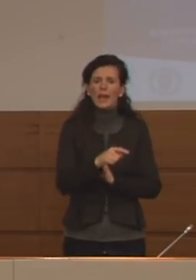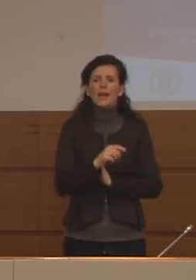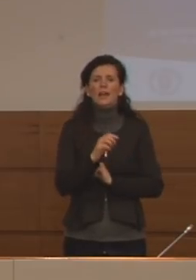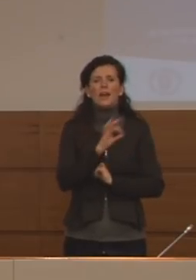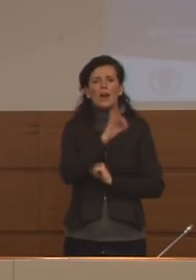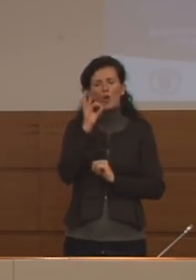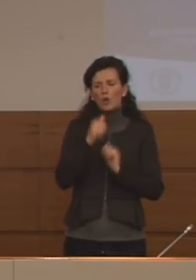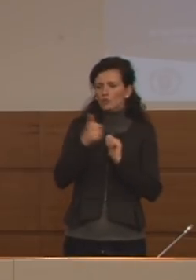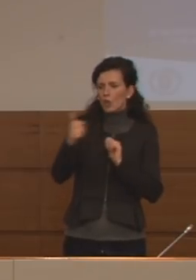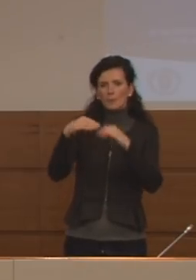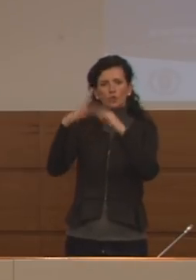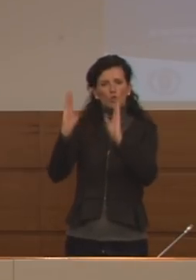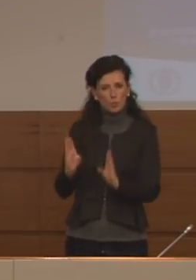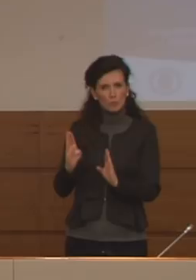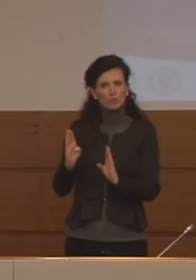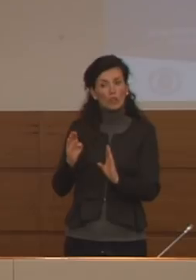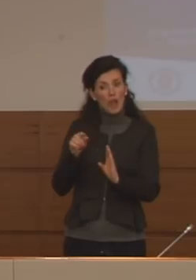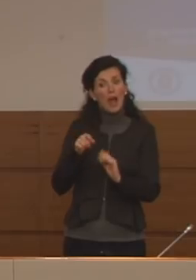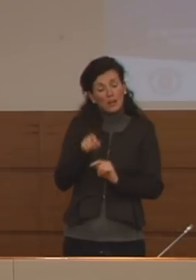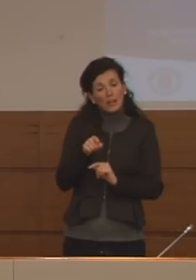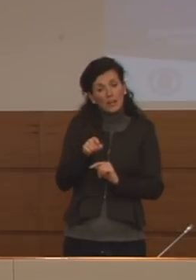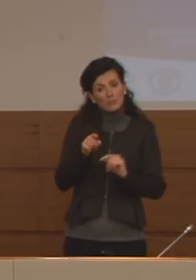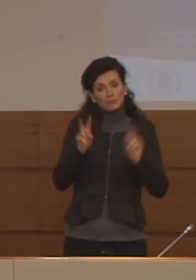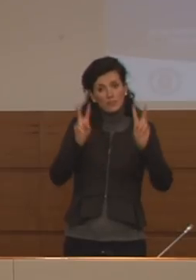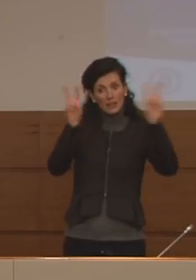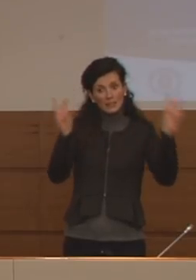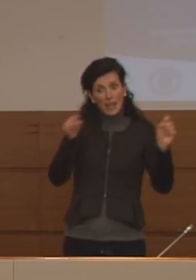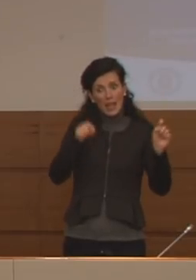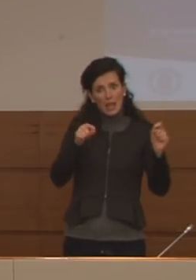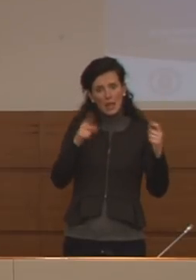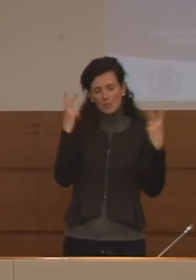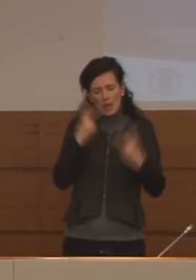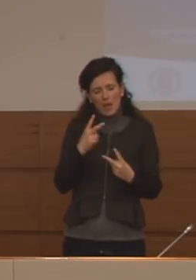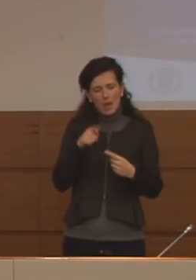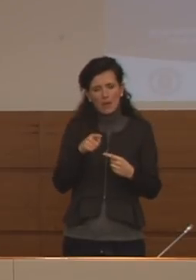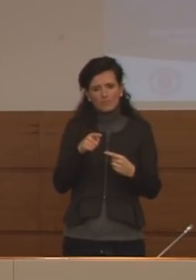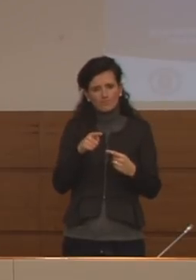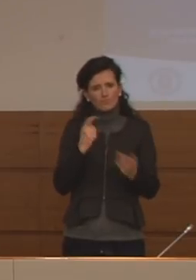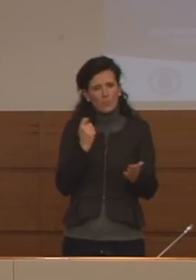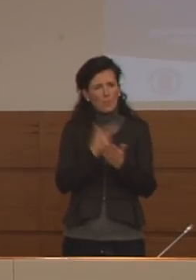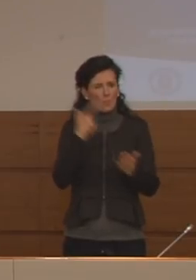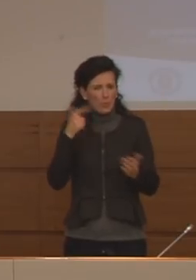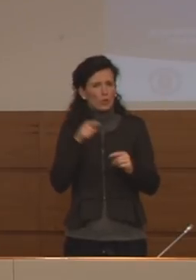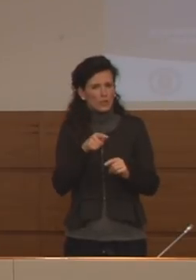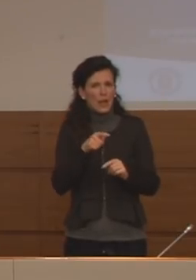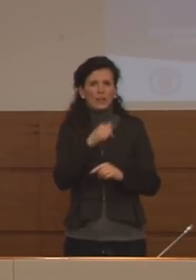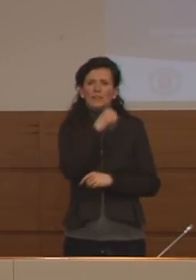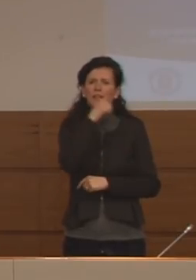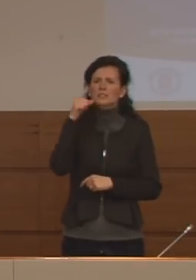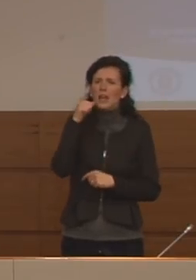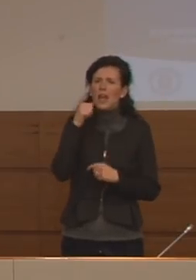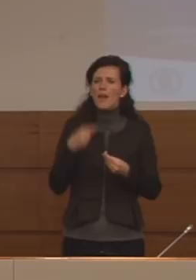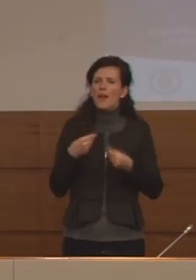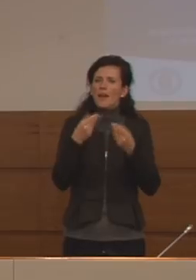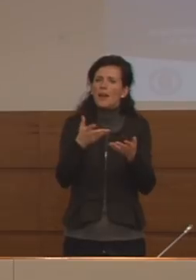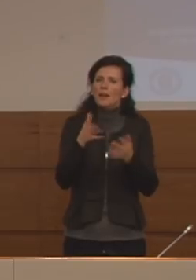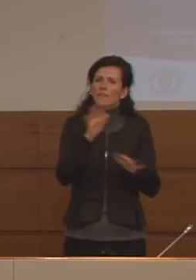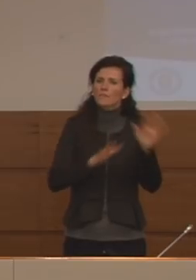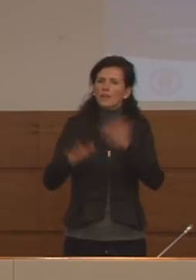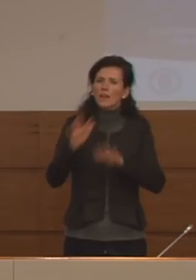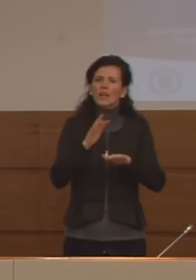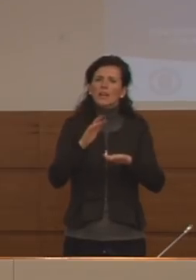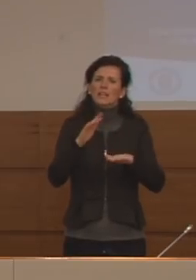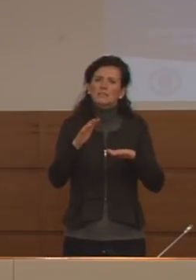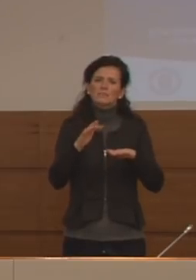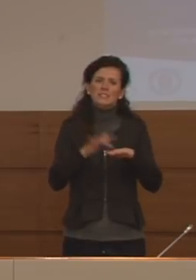questo è un tema che credo sia importante anche focalizzare anche per sensibilizzare che vengano poi